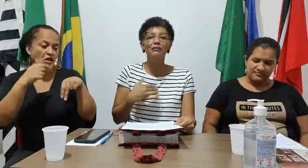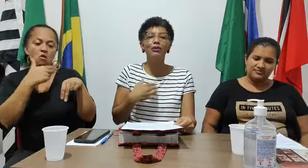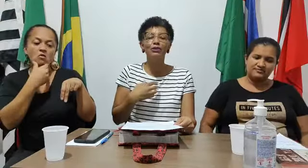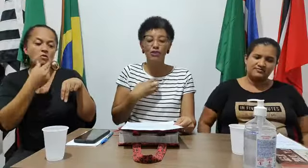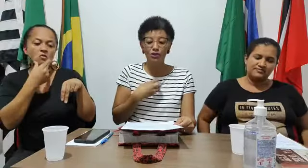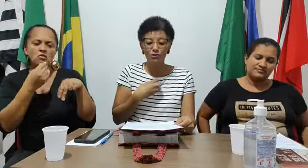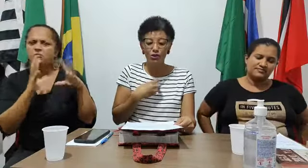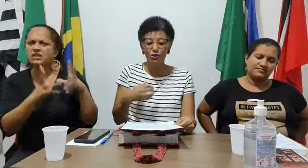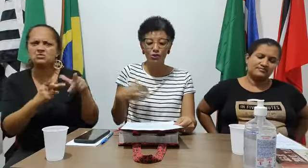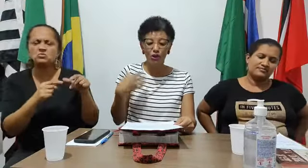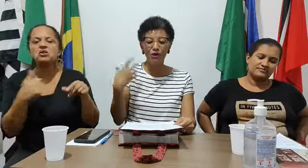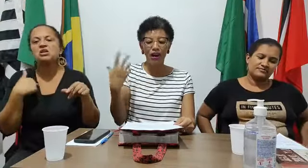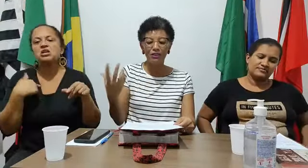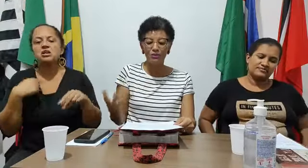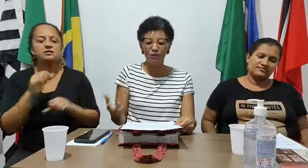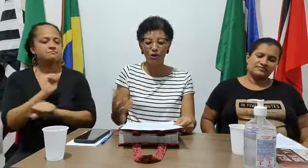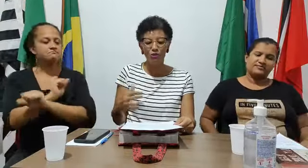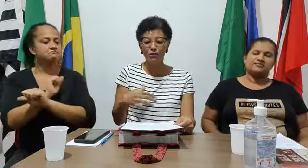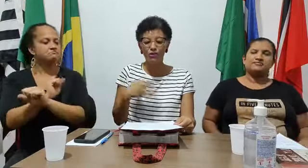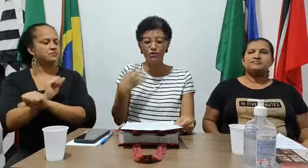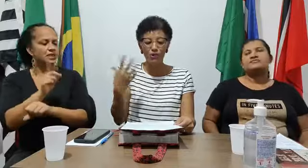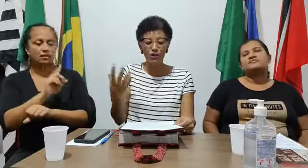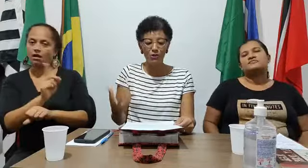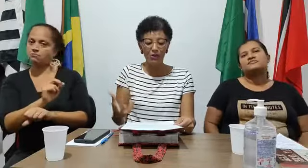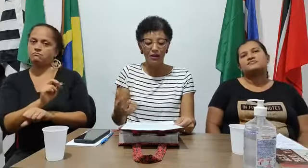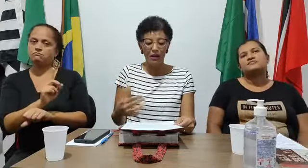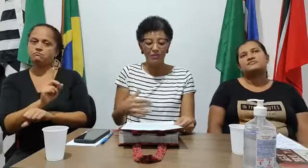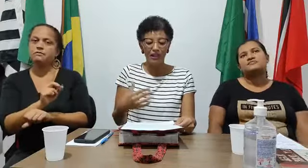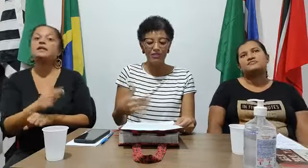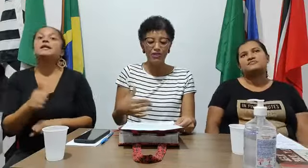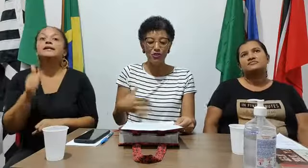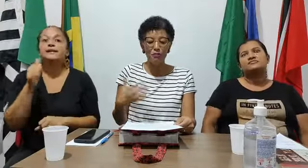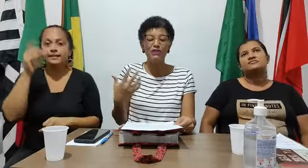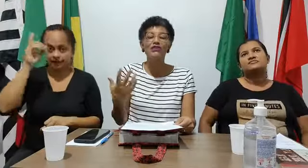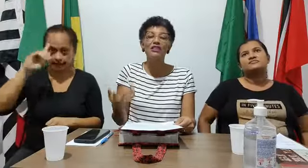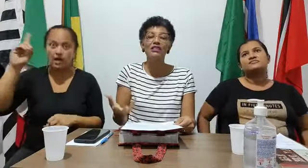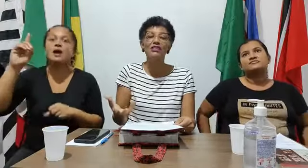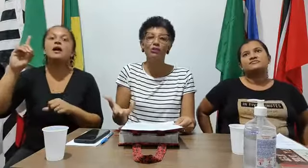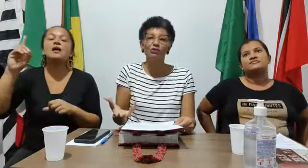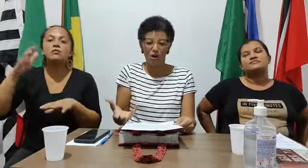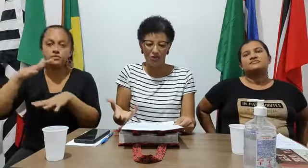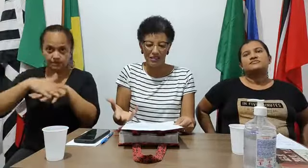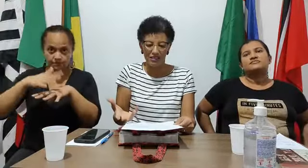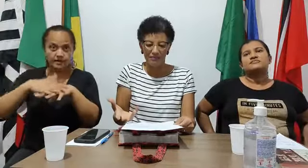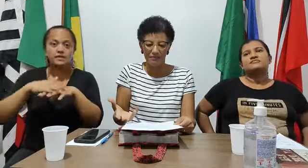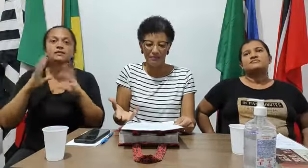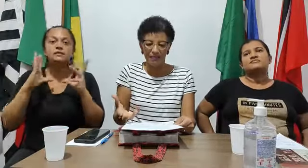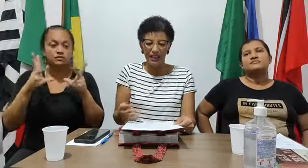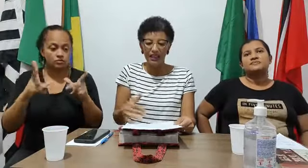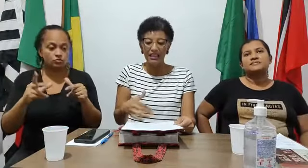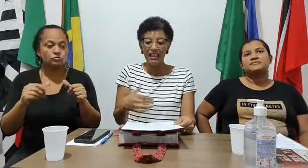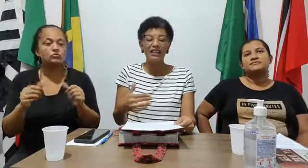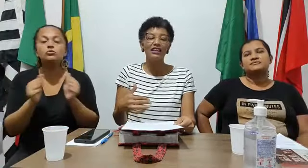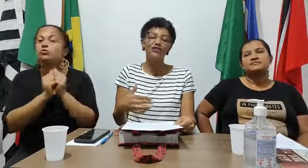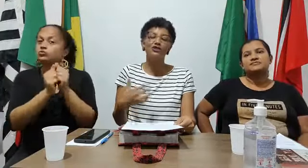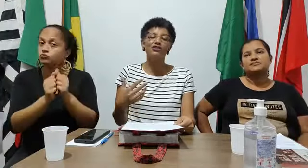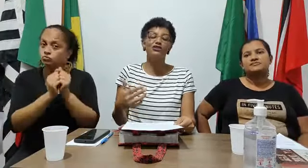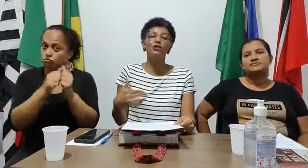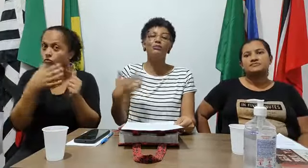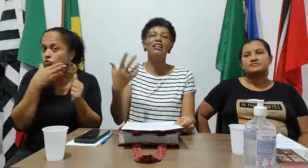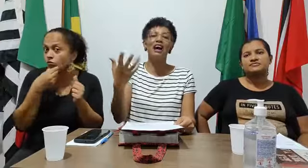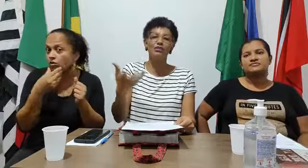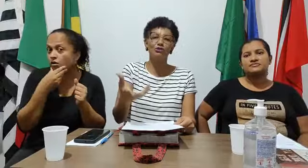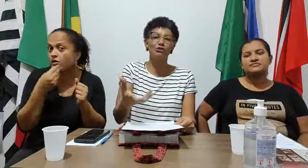nem tampouco Deus nos colocou ao lado do homem, ou Deus nos criou para que a gente competisse com os homens. E nem que a